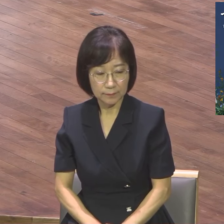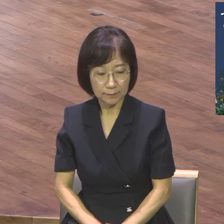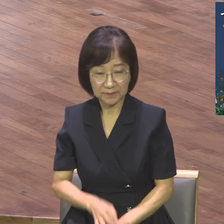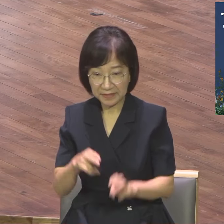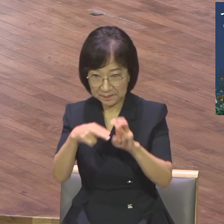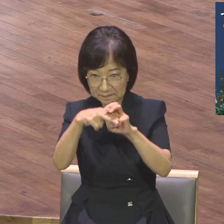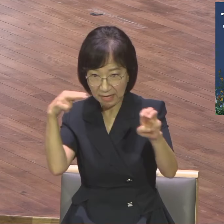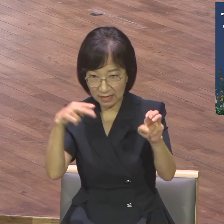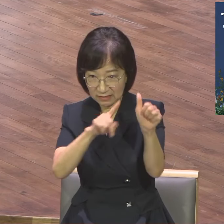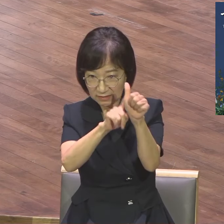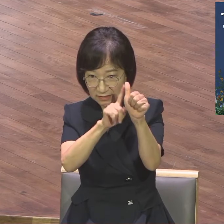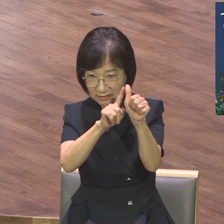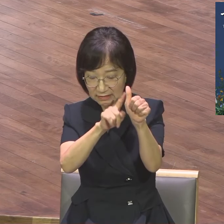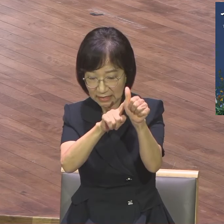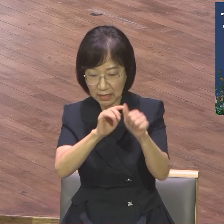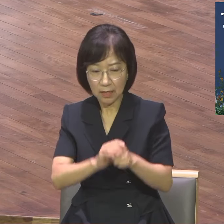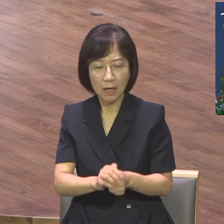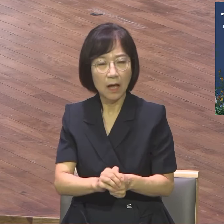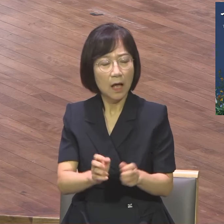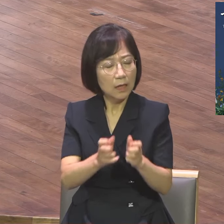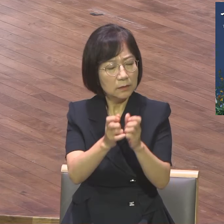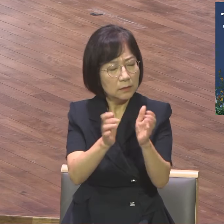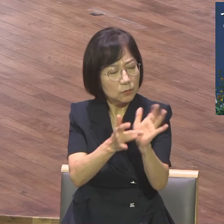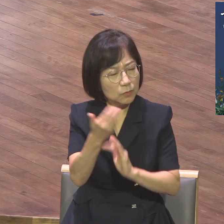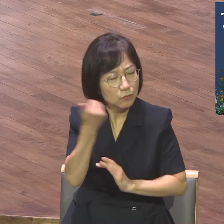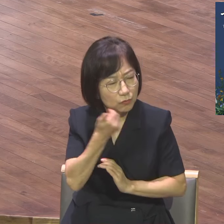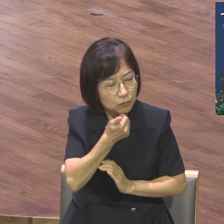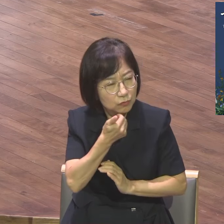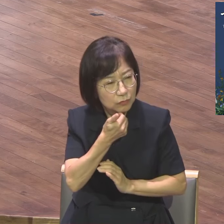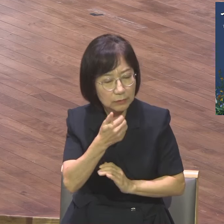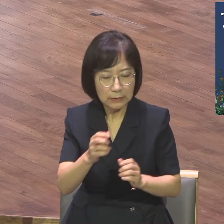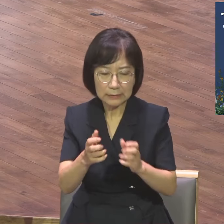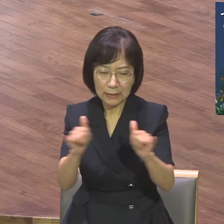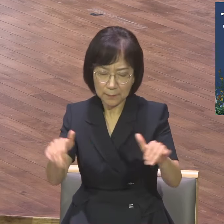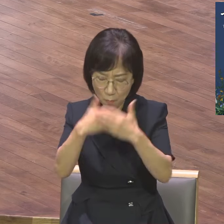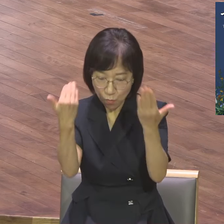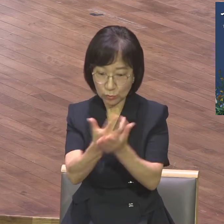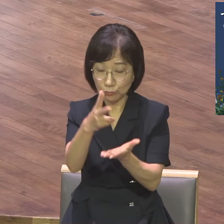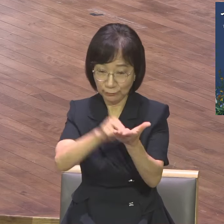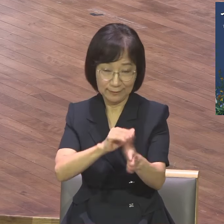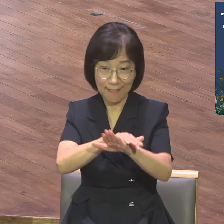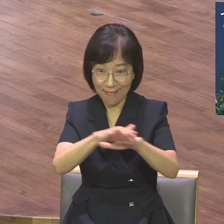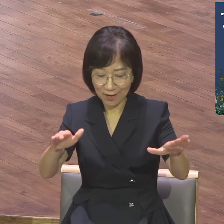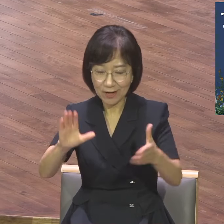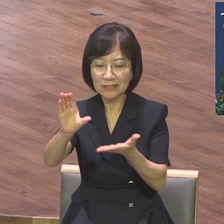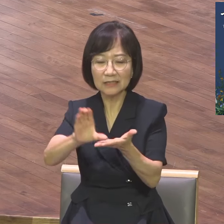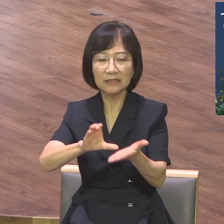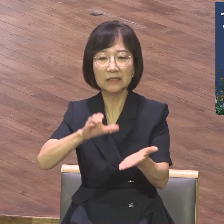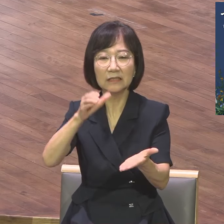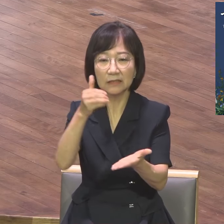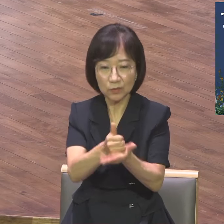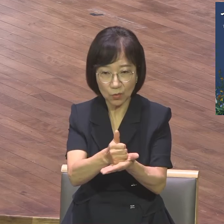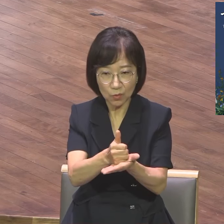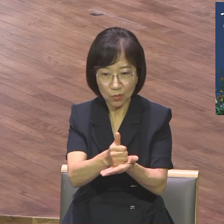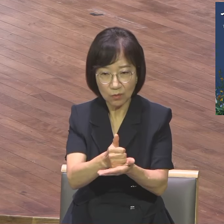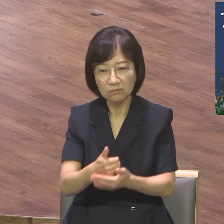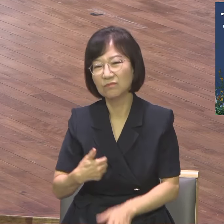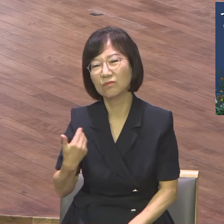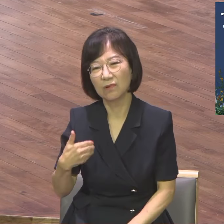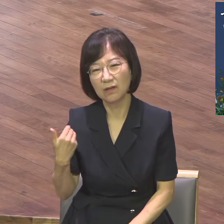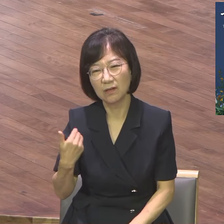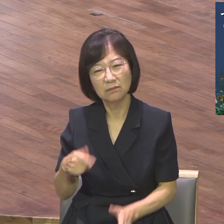예수님이 인생 모든 문제를 해결하러 오신 그리스도이심을 믿어지지를